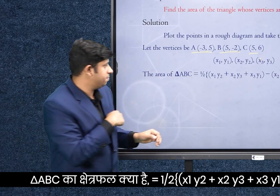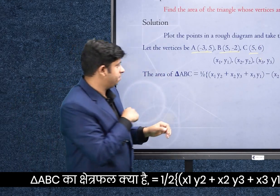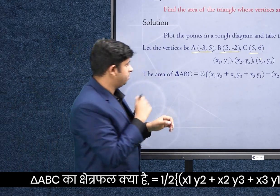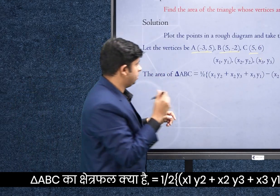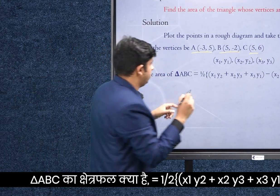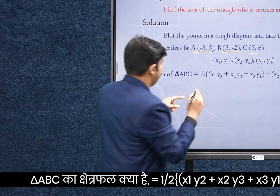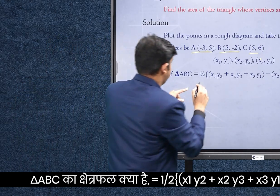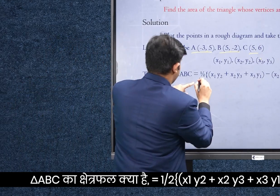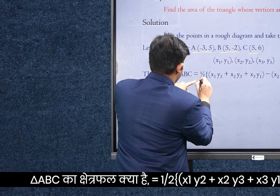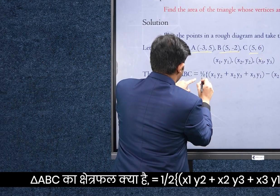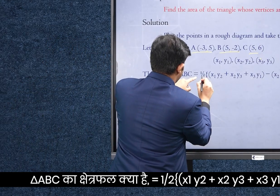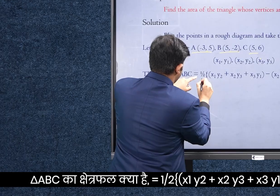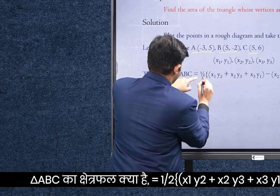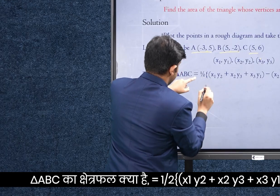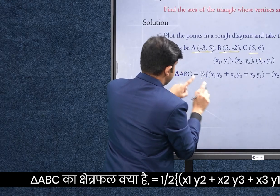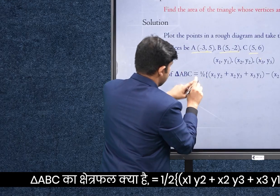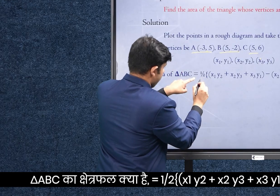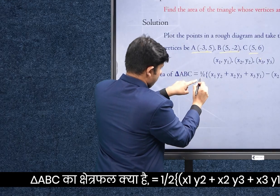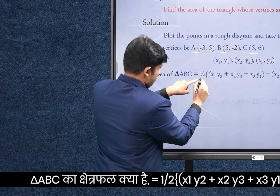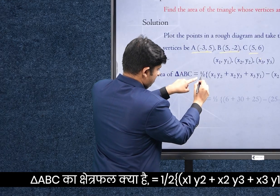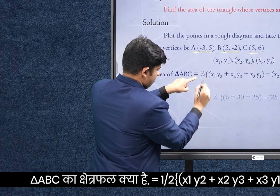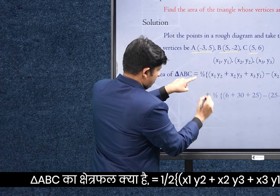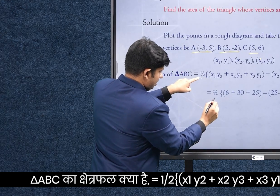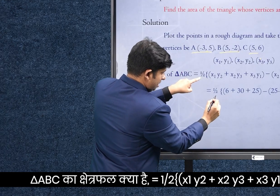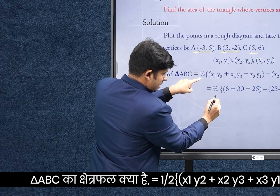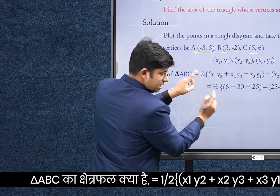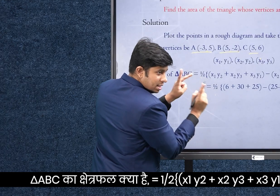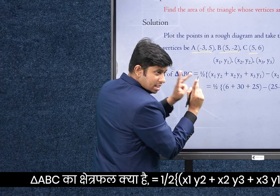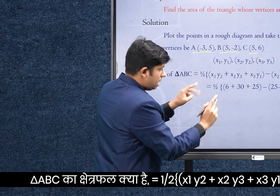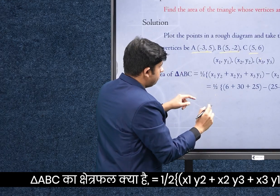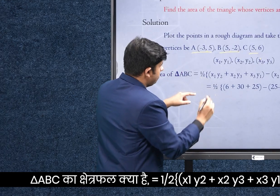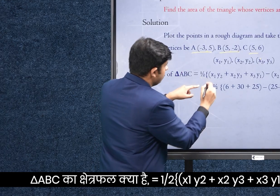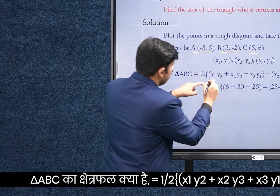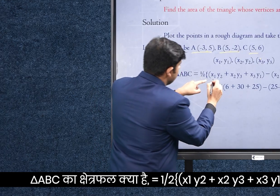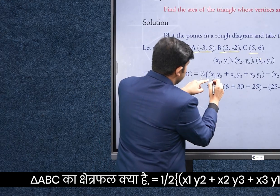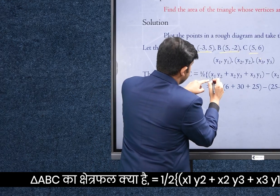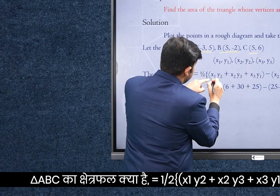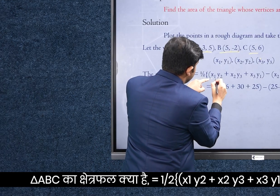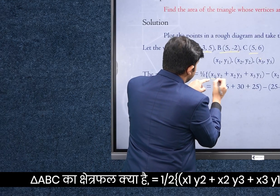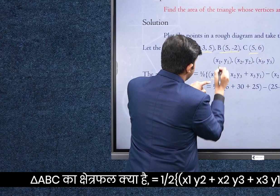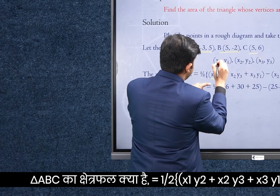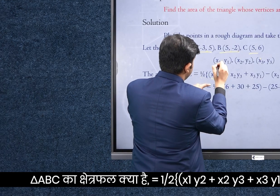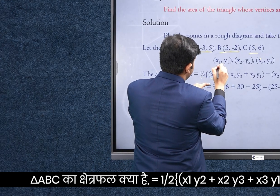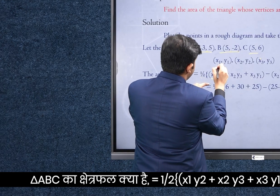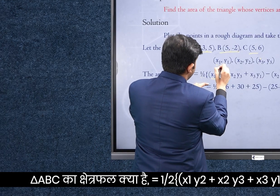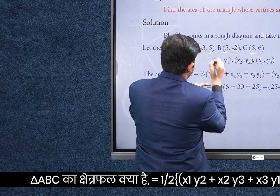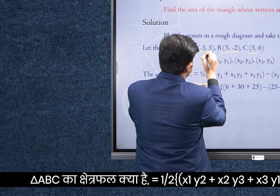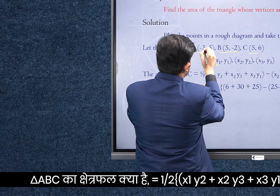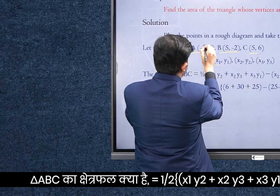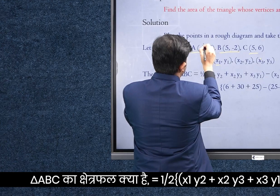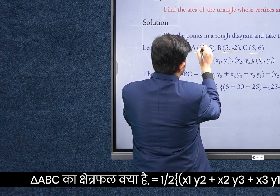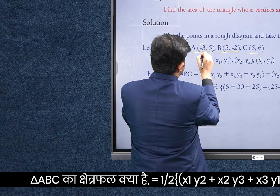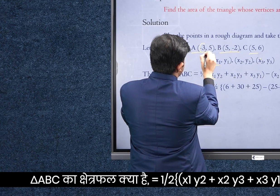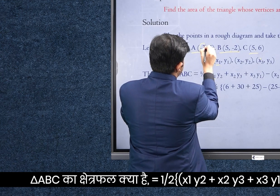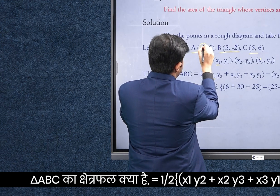y3 प्लस x3 y1 माइनस x2 y1 प्लस x3 y2 प्लस x1 y3 कर्ली ब्रैकेट